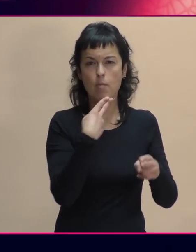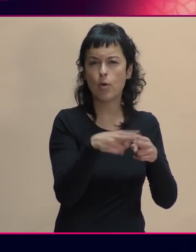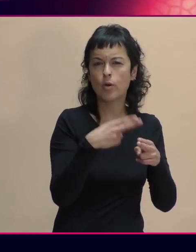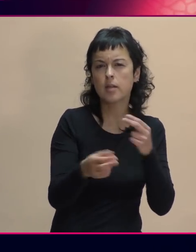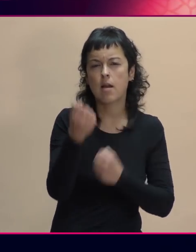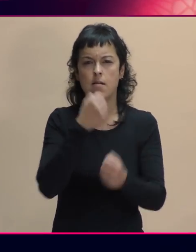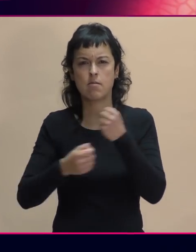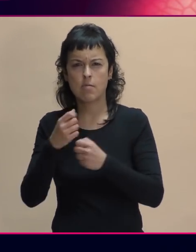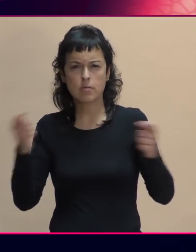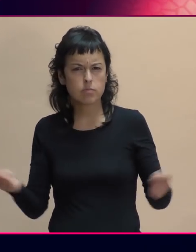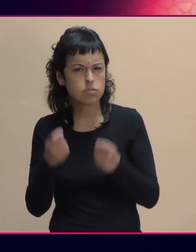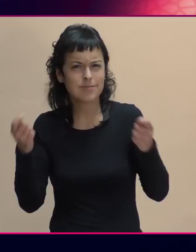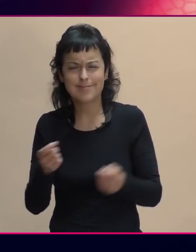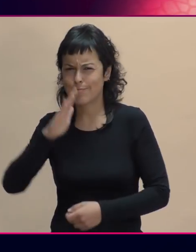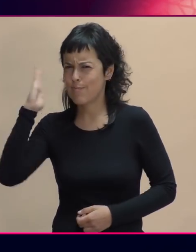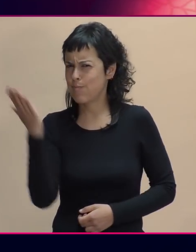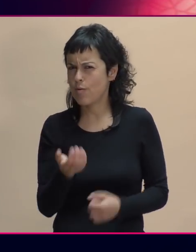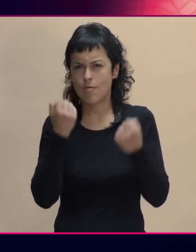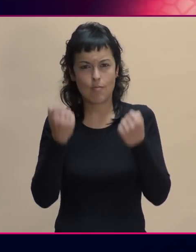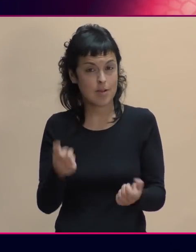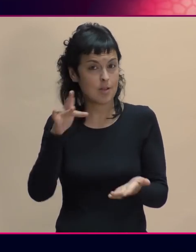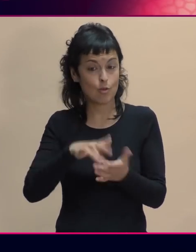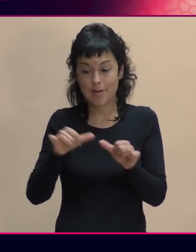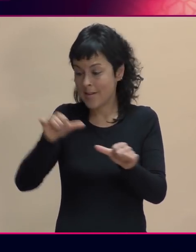a la vivida en los escenarios preb